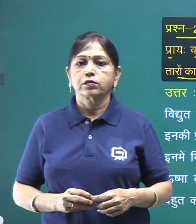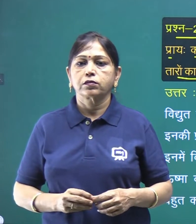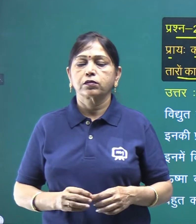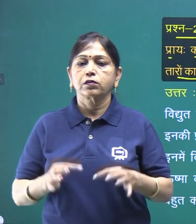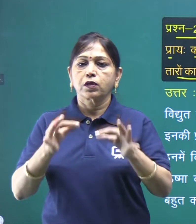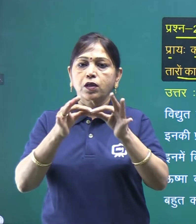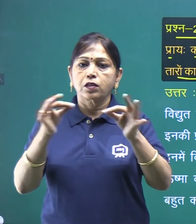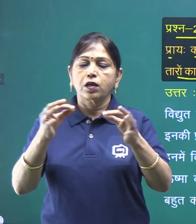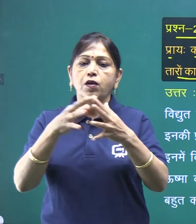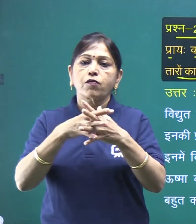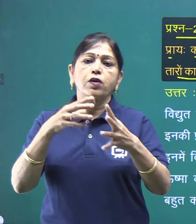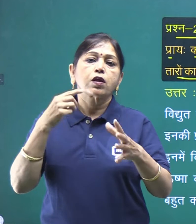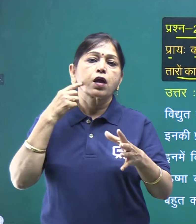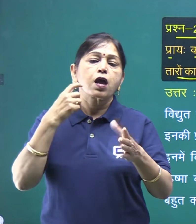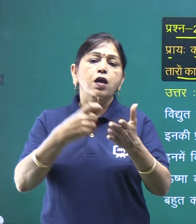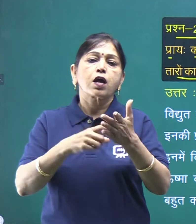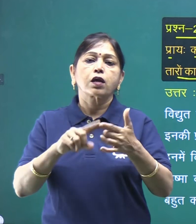तारों का उपयोग